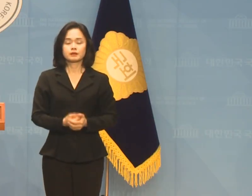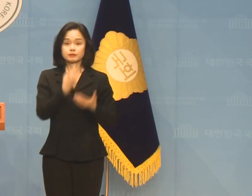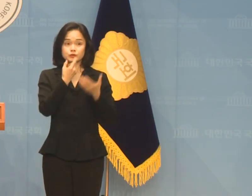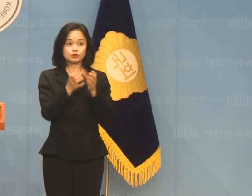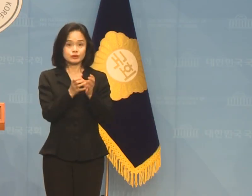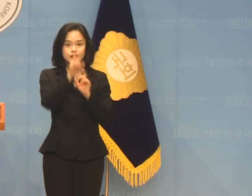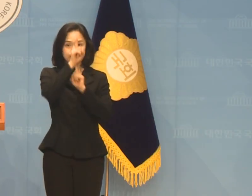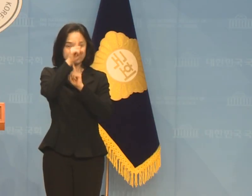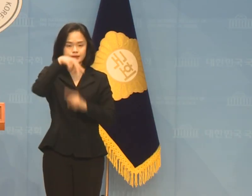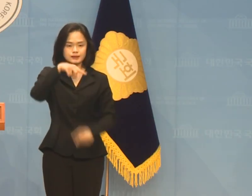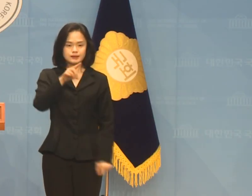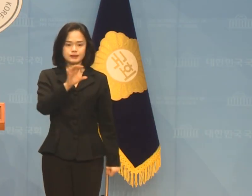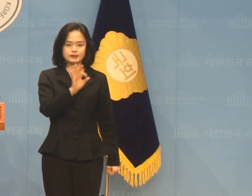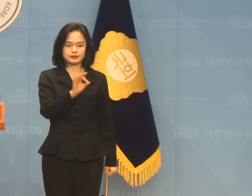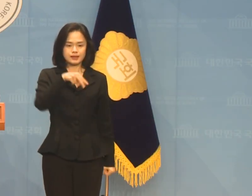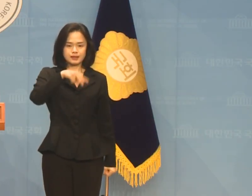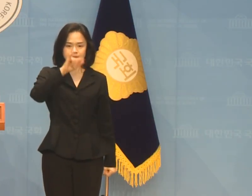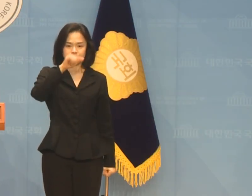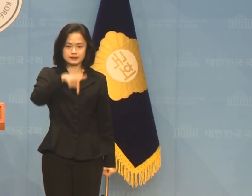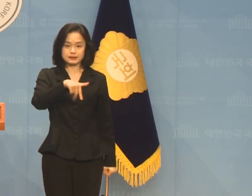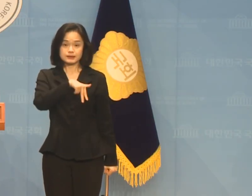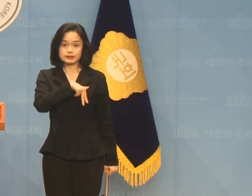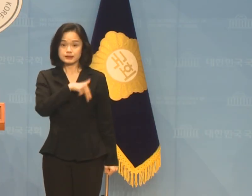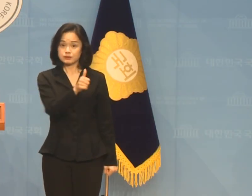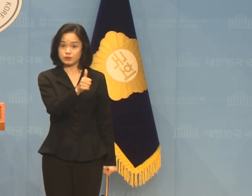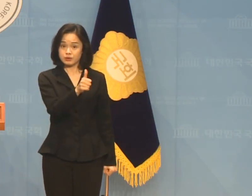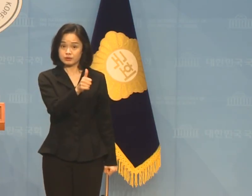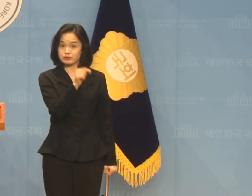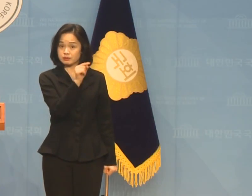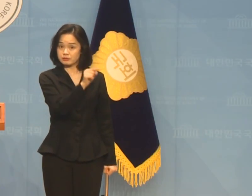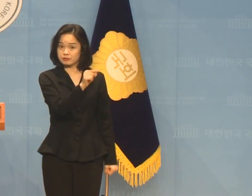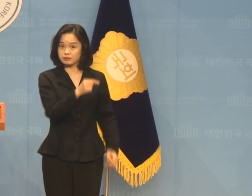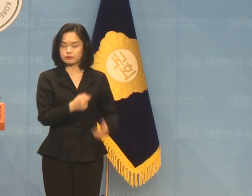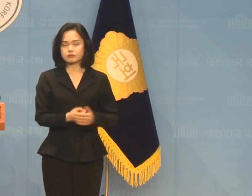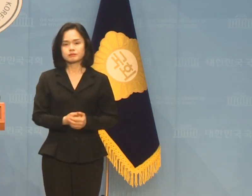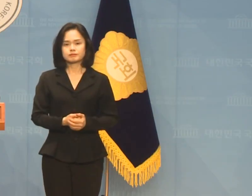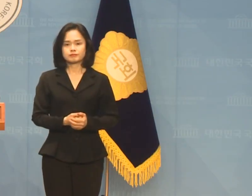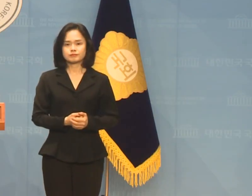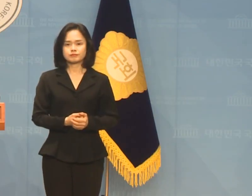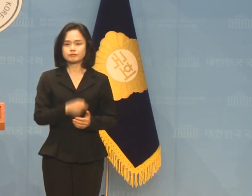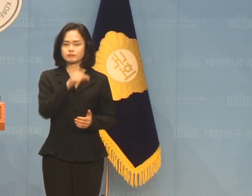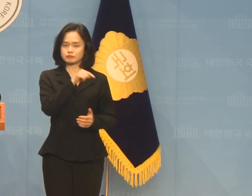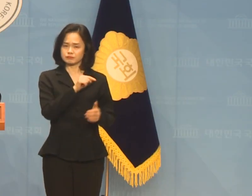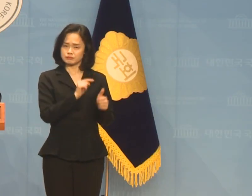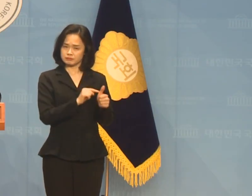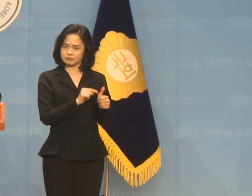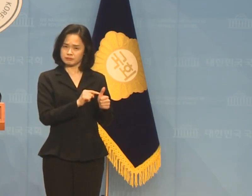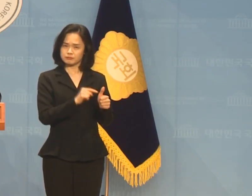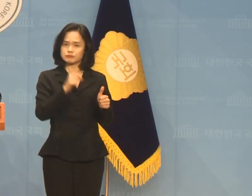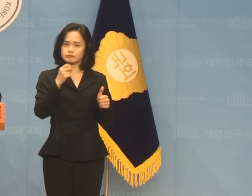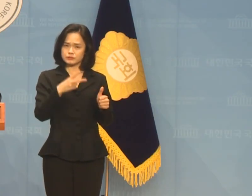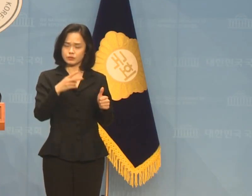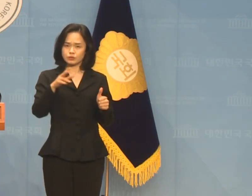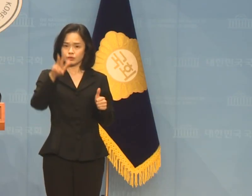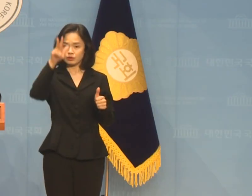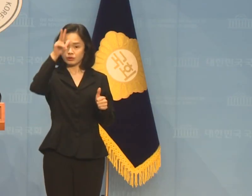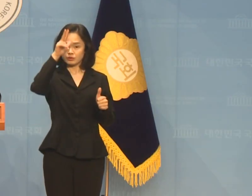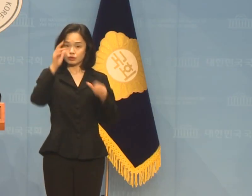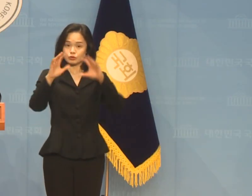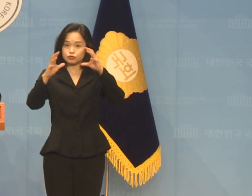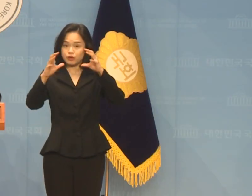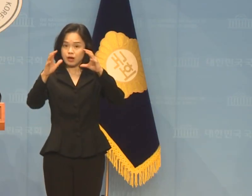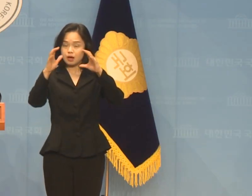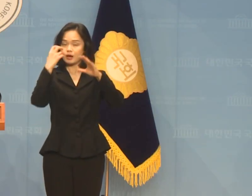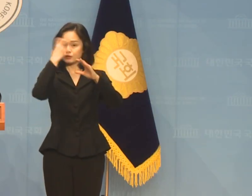당과 경찰 국가수사본부 간의 메신저 역할을 했노라고 자랑스럽게